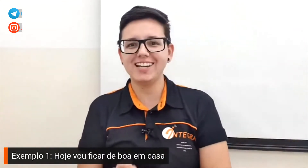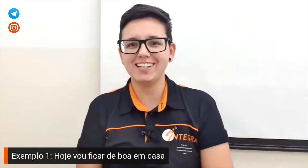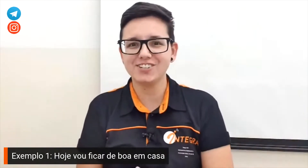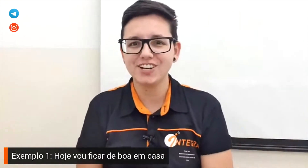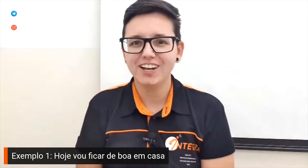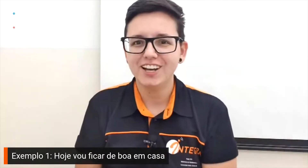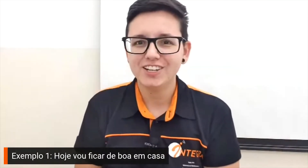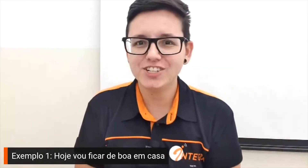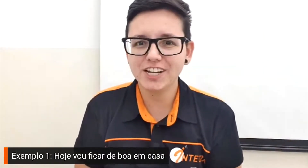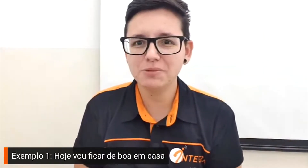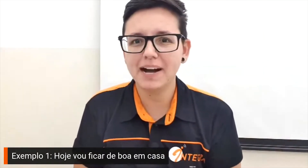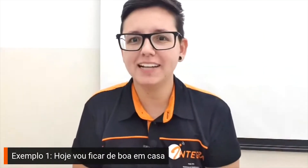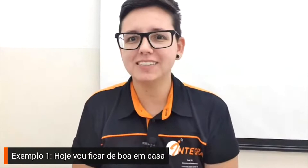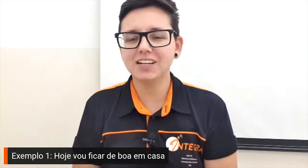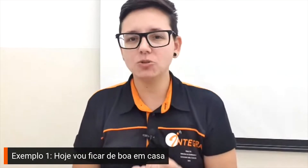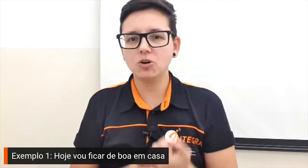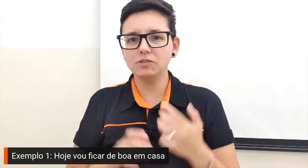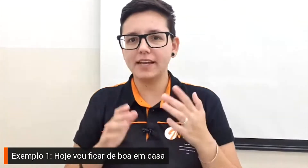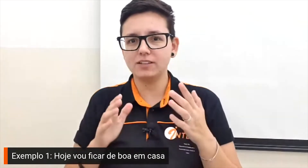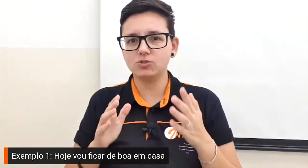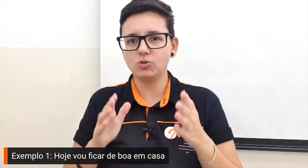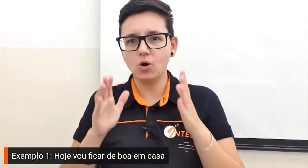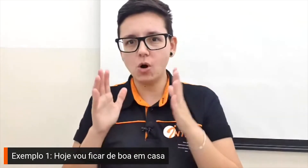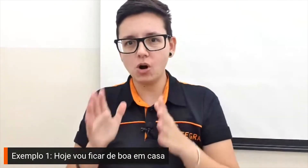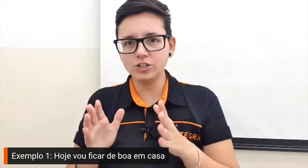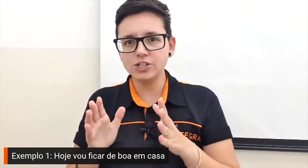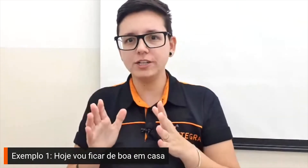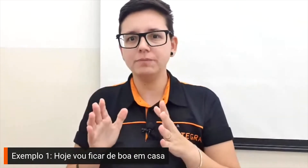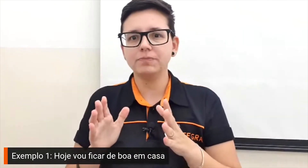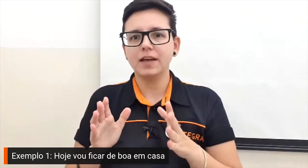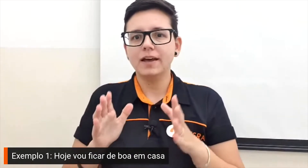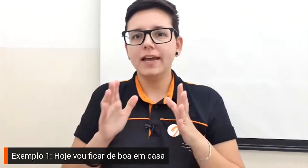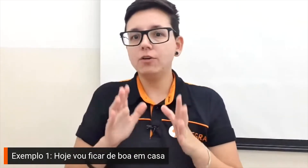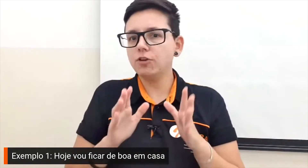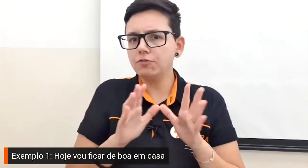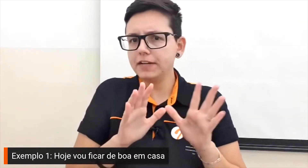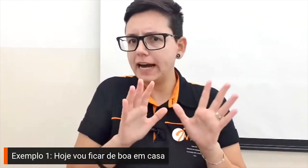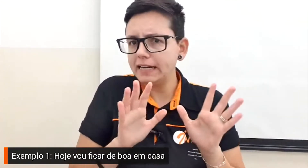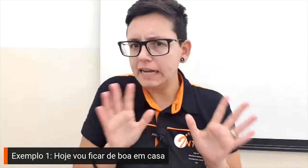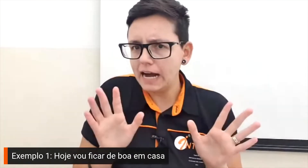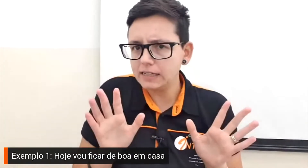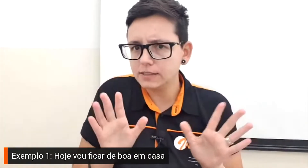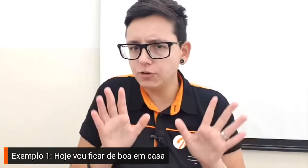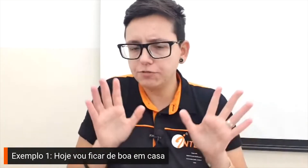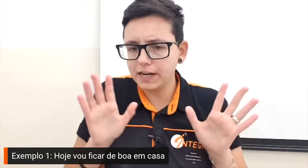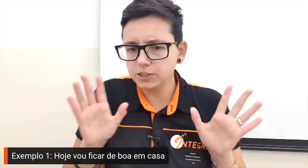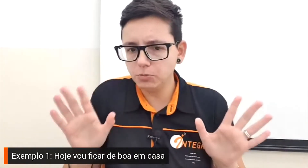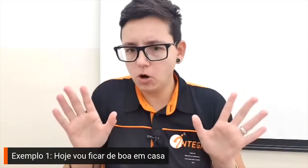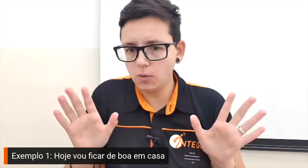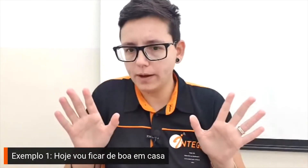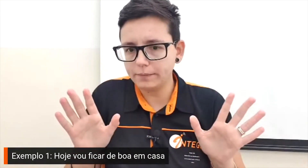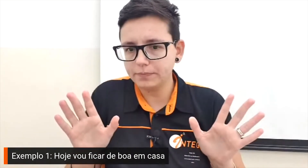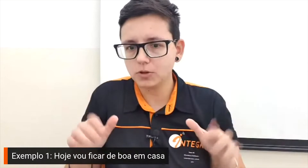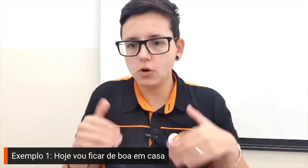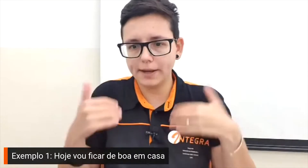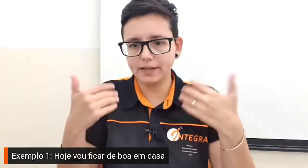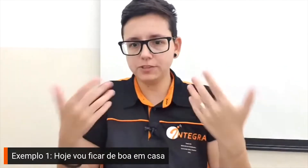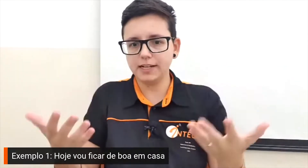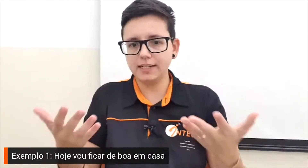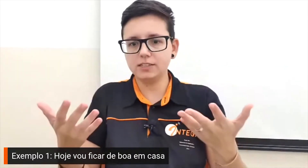gente? Chique demais. Então, no contexto, hoje eu vou ficar em casa, vou ficar de boa. Como é que eu sinalizo